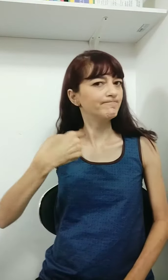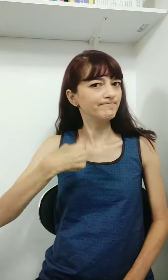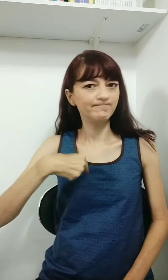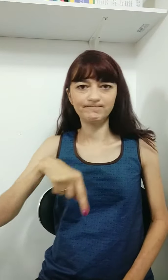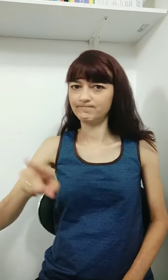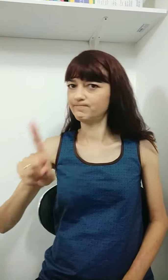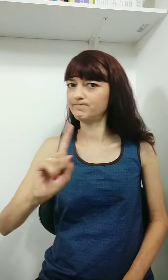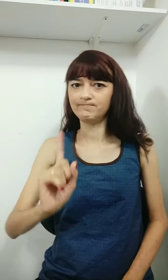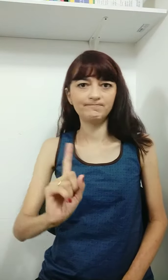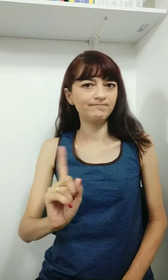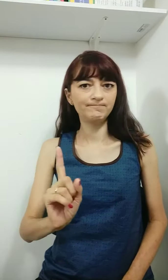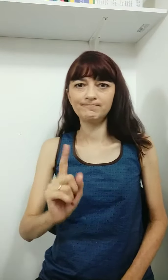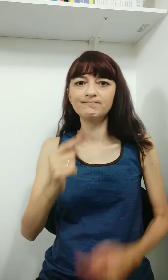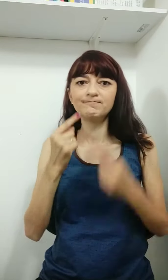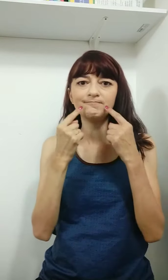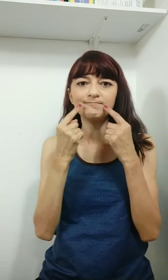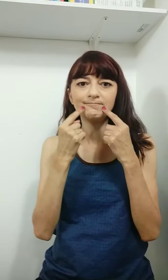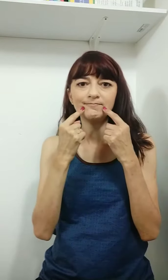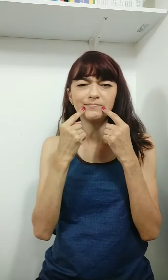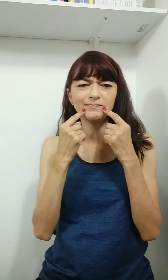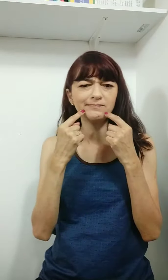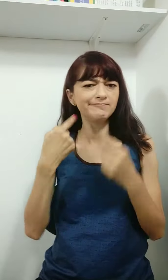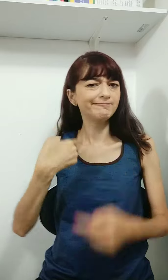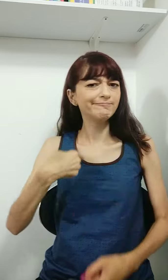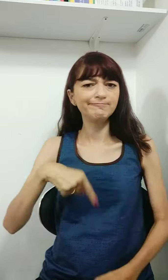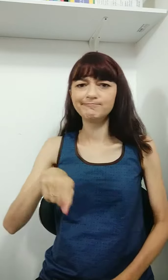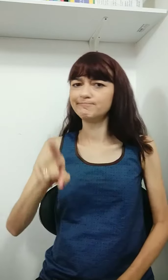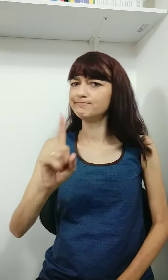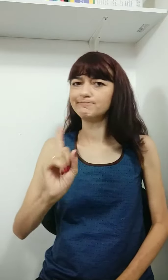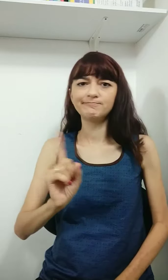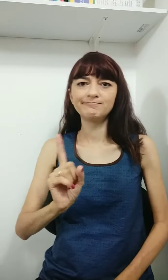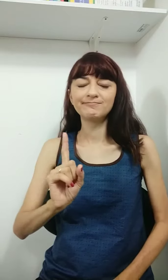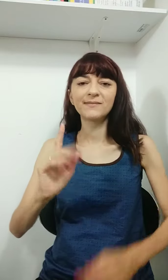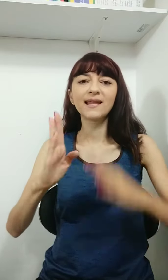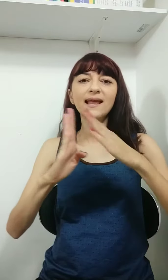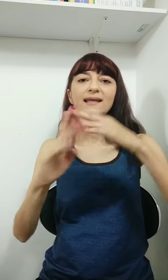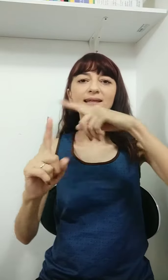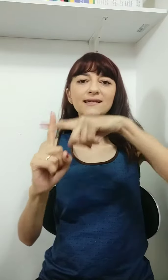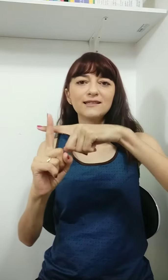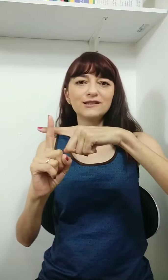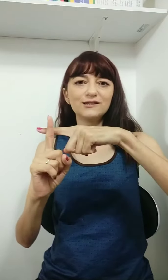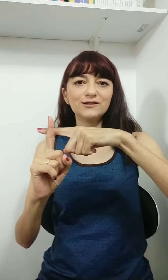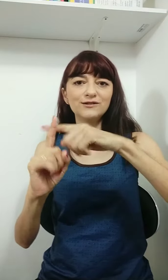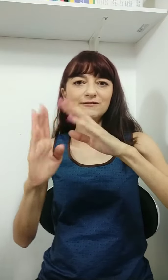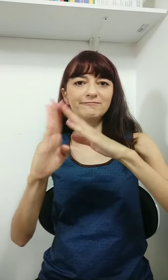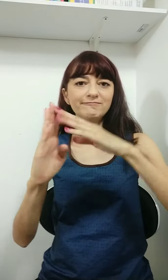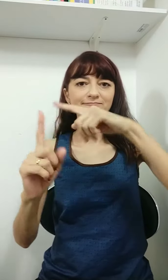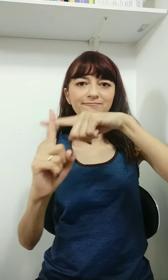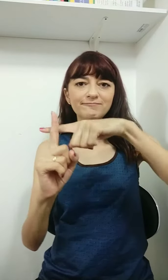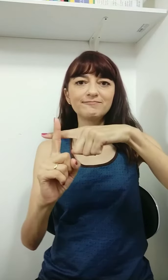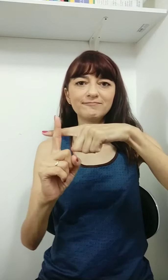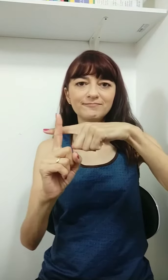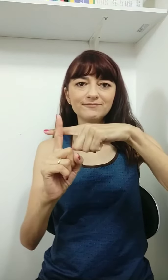na hora que eu fiz aqui o verbo ir, nem que eu fiz essa negação, que eu fiz a expressão facial. Mas será que é necessário que durante toda a